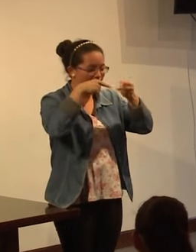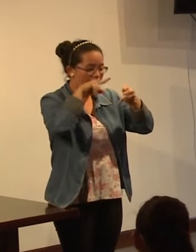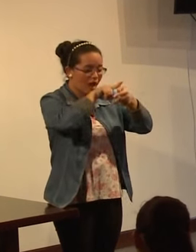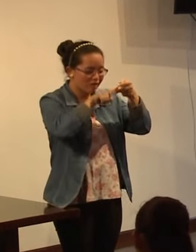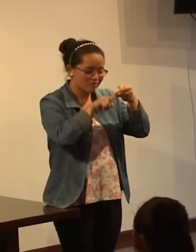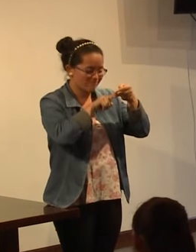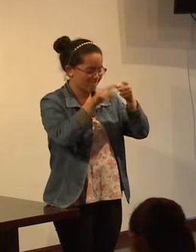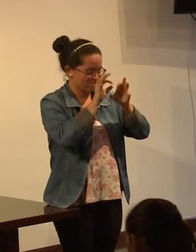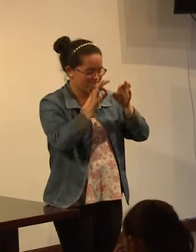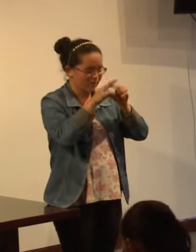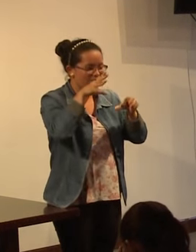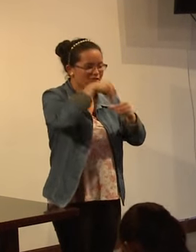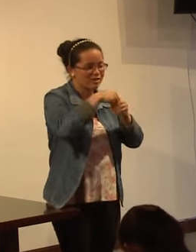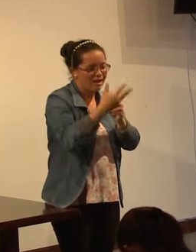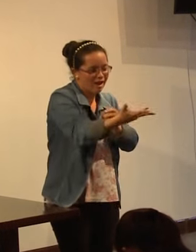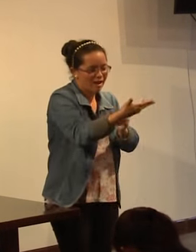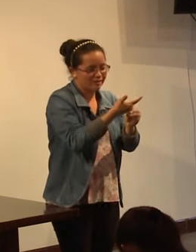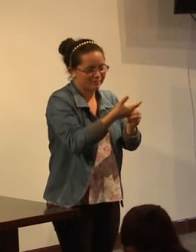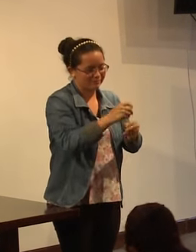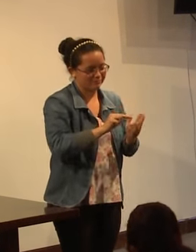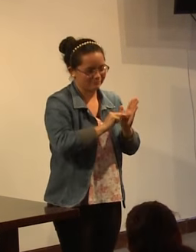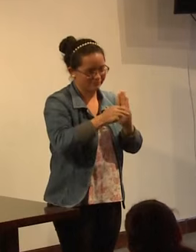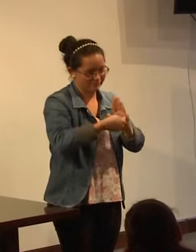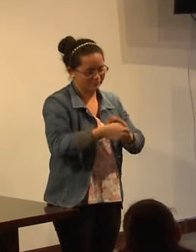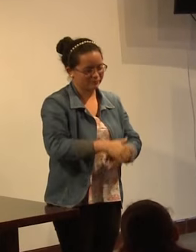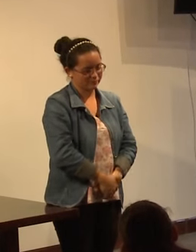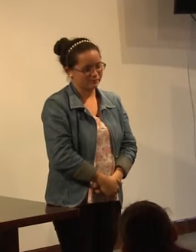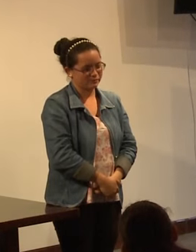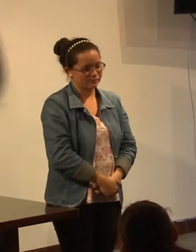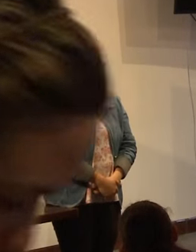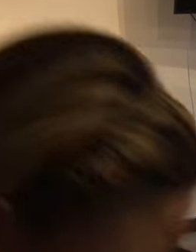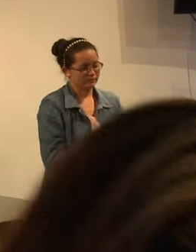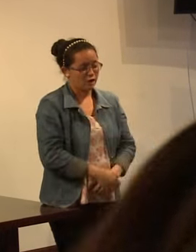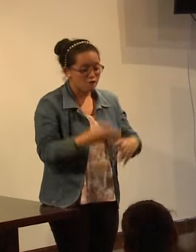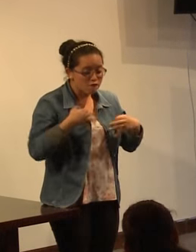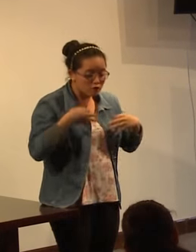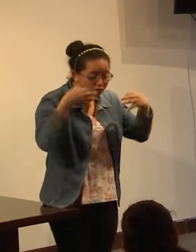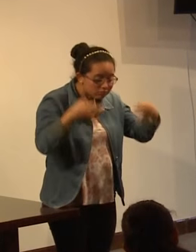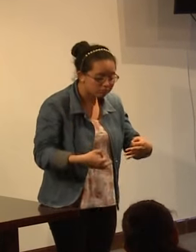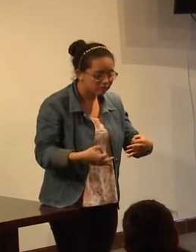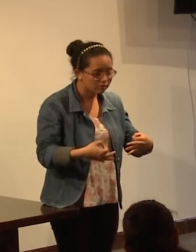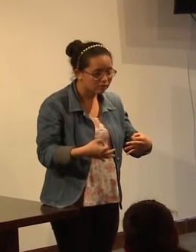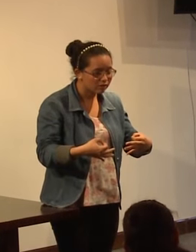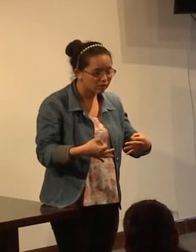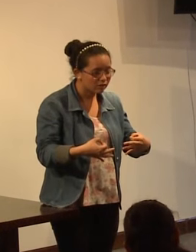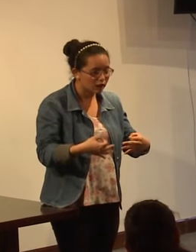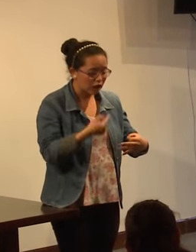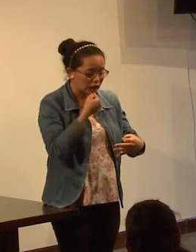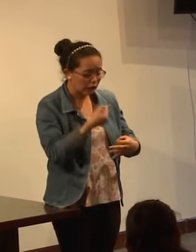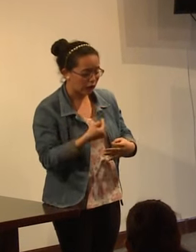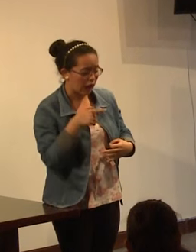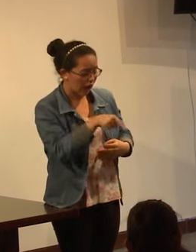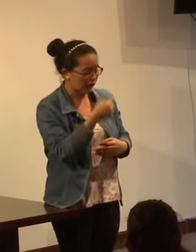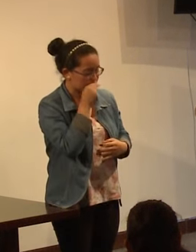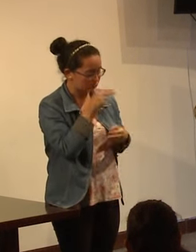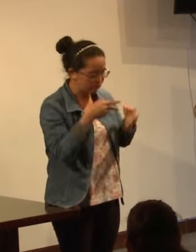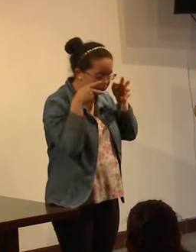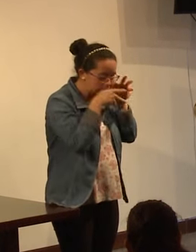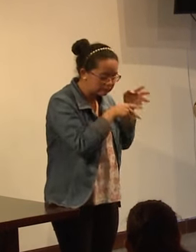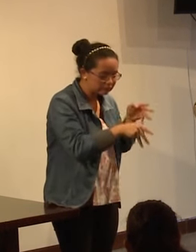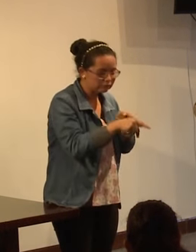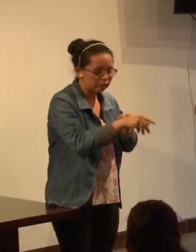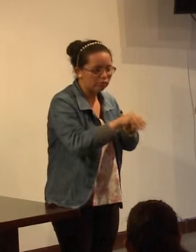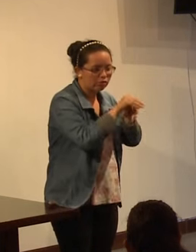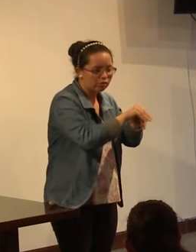Y fíjense entonces que quedaría un poco curioso decir que formalmente a lo que yo voy a enseñar a un niño cuando voy